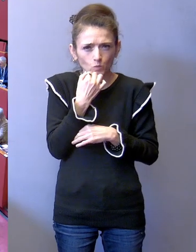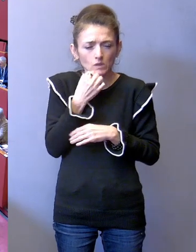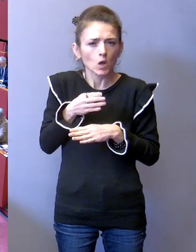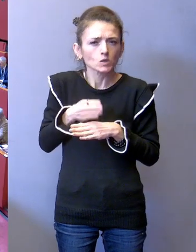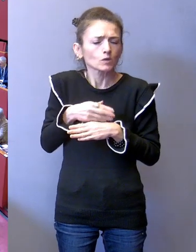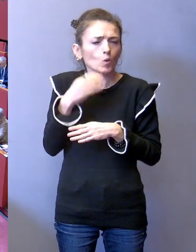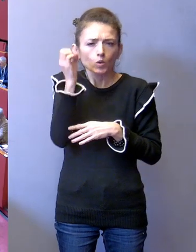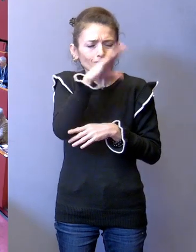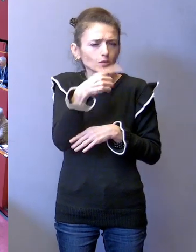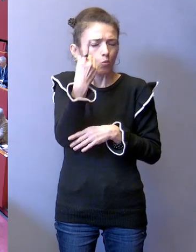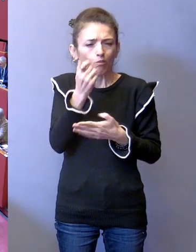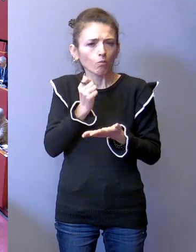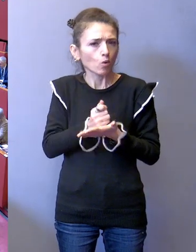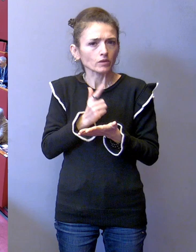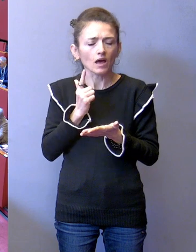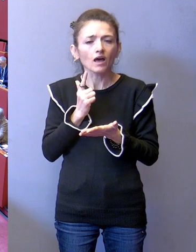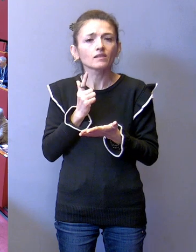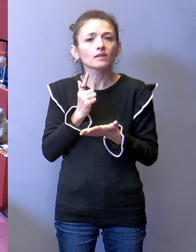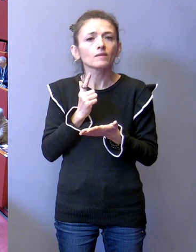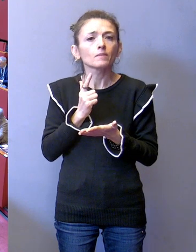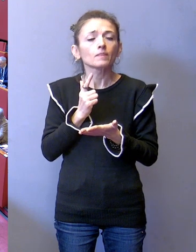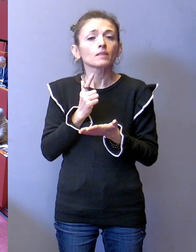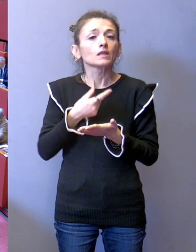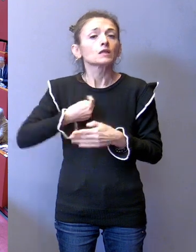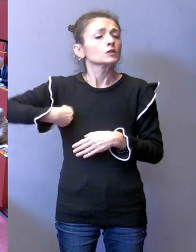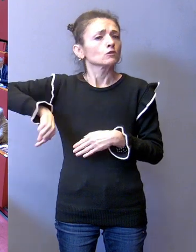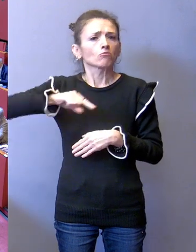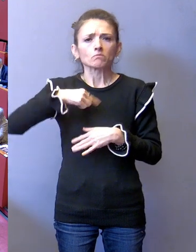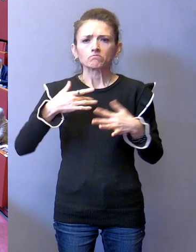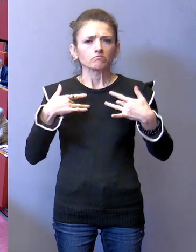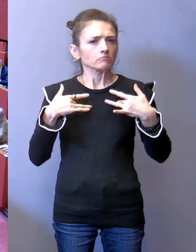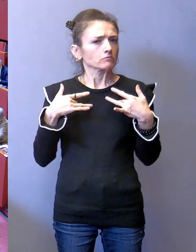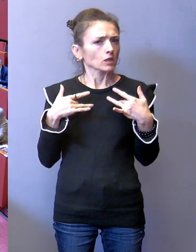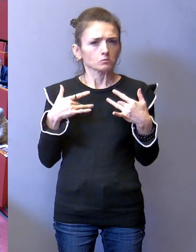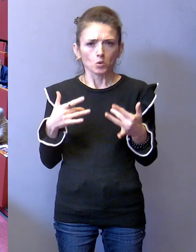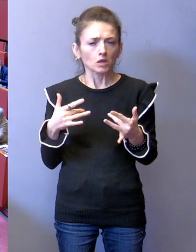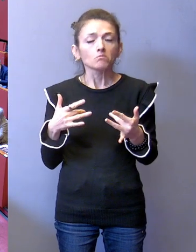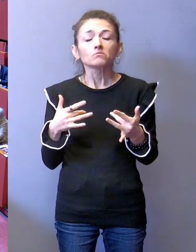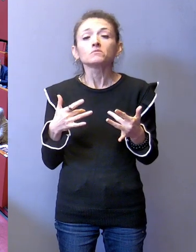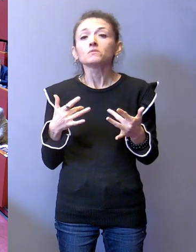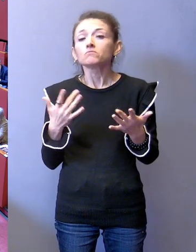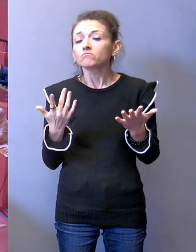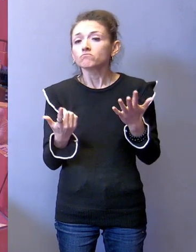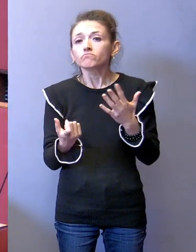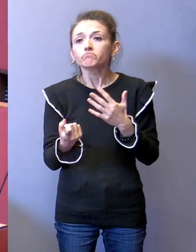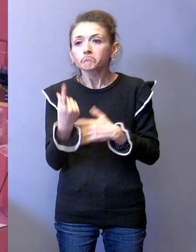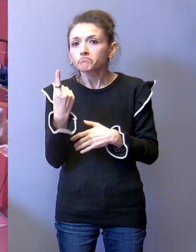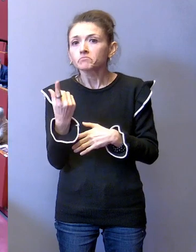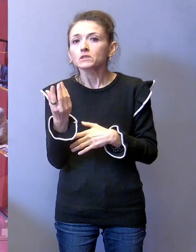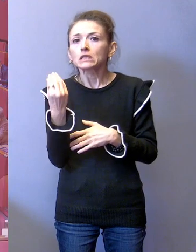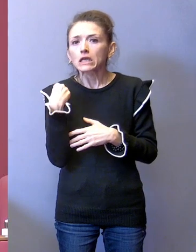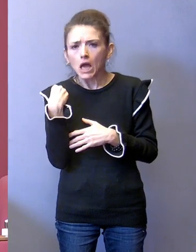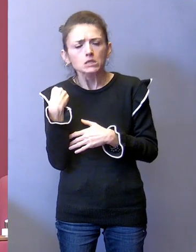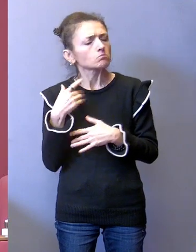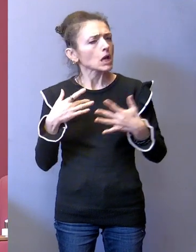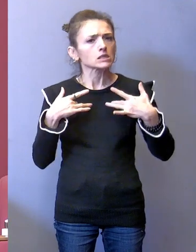Dimenticavo di dire una cosa importante ovviamente noi siamo a disposizione qualora dovesse emergere una richiesta per